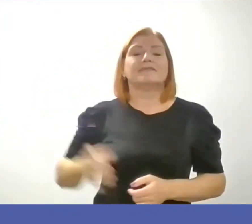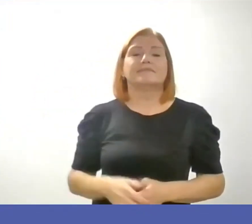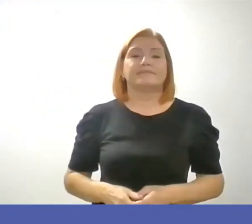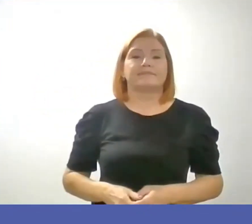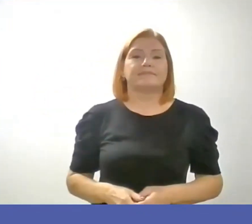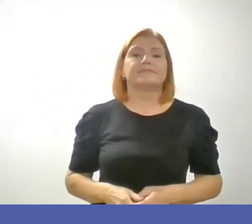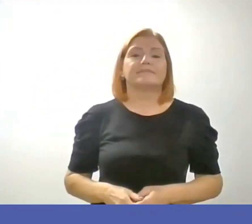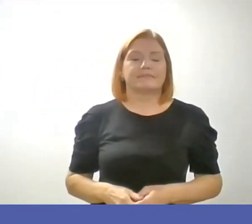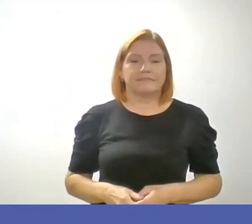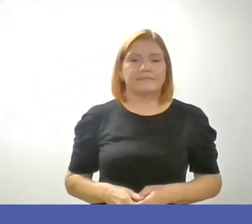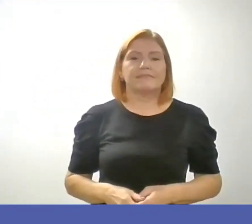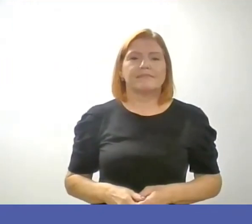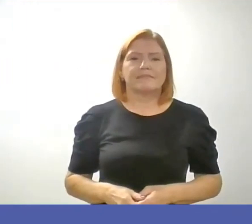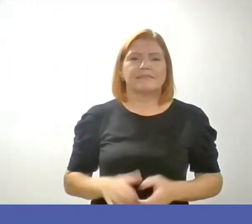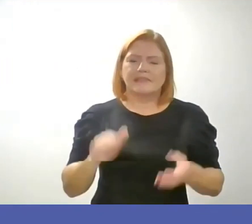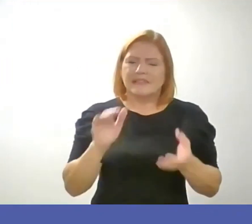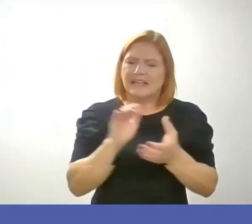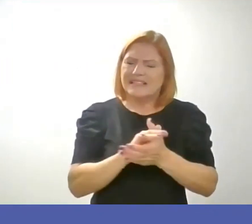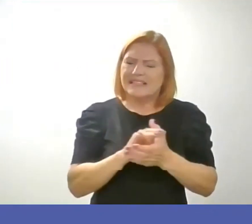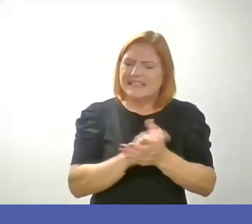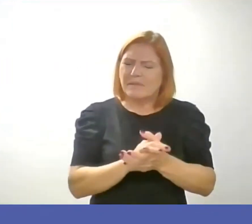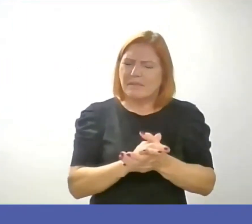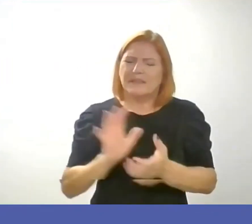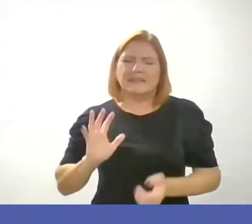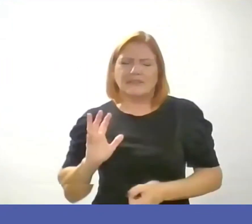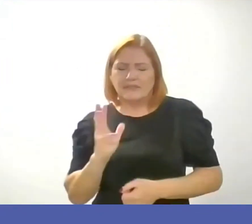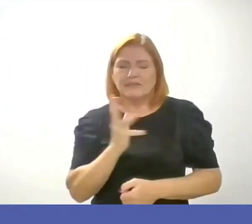Quantos casamentos nós salvamos?